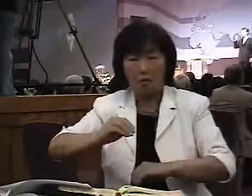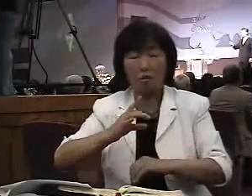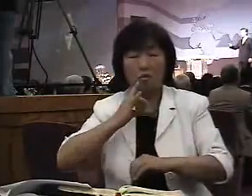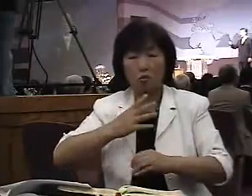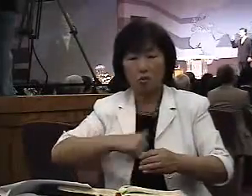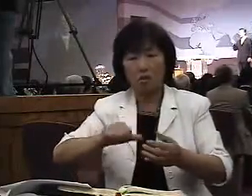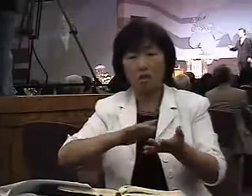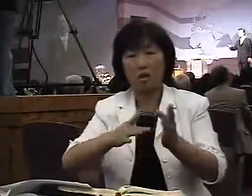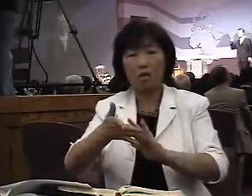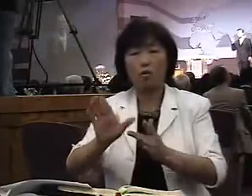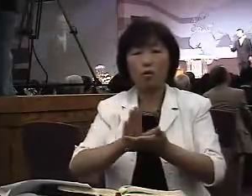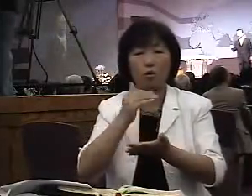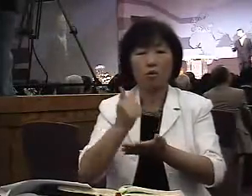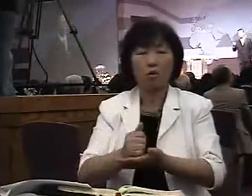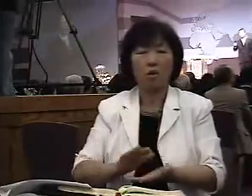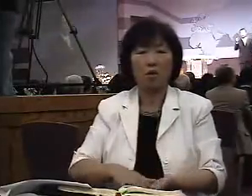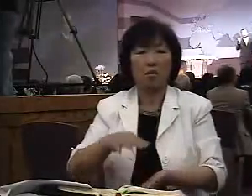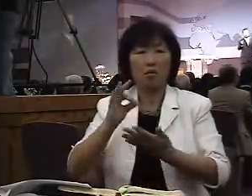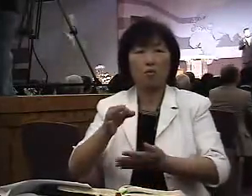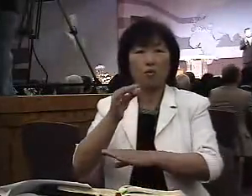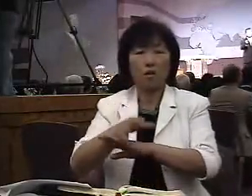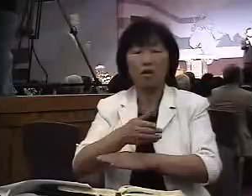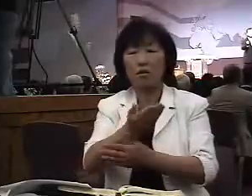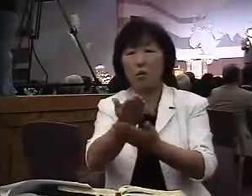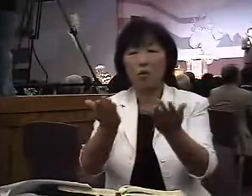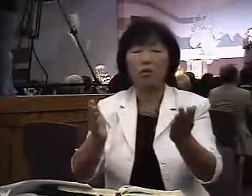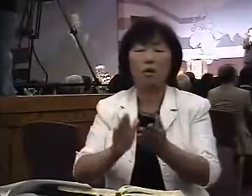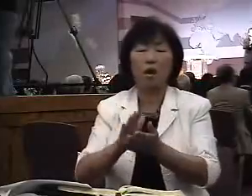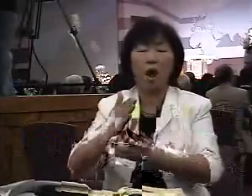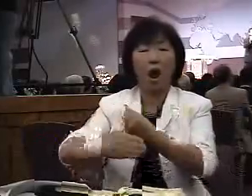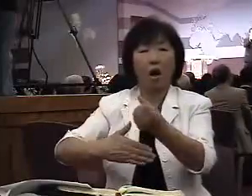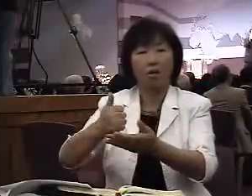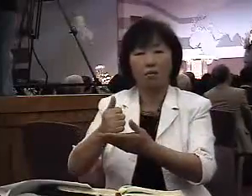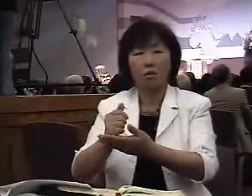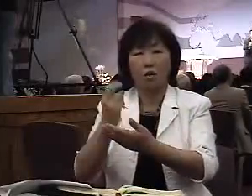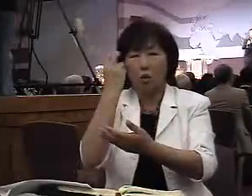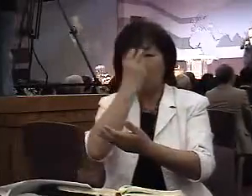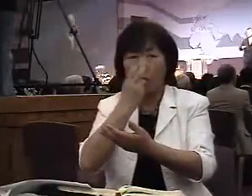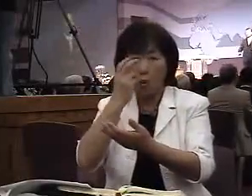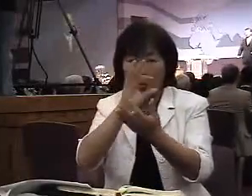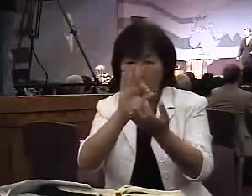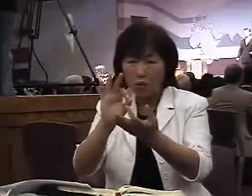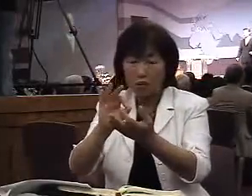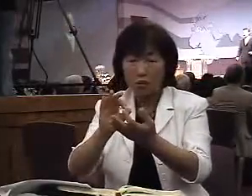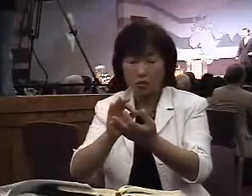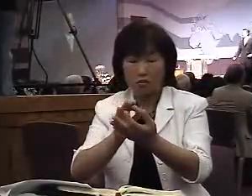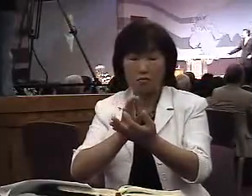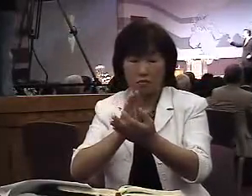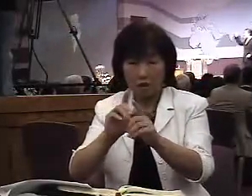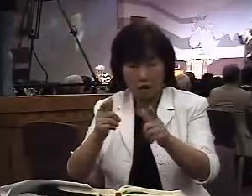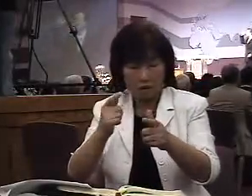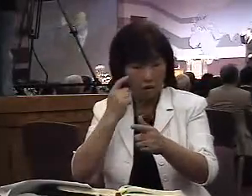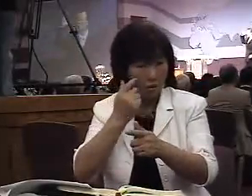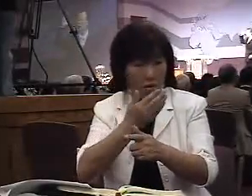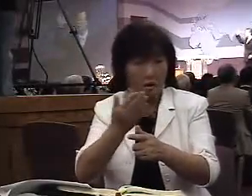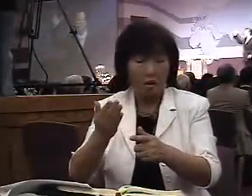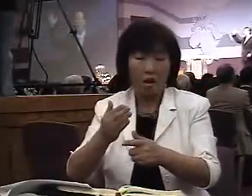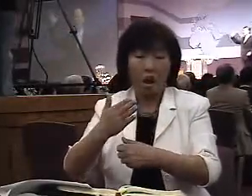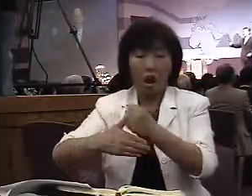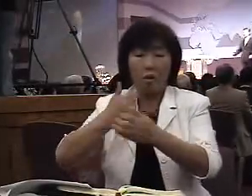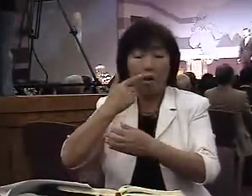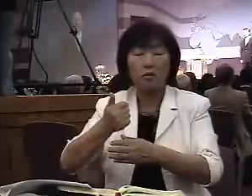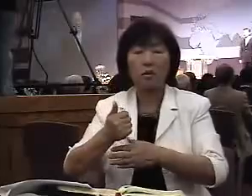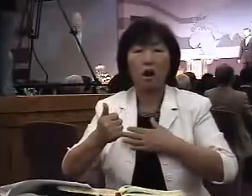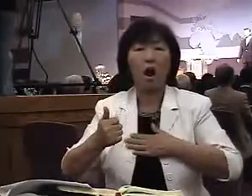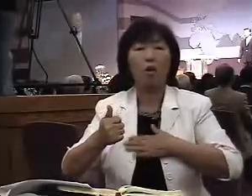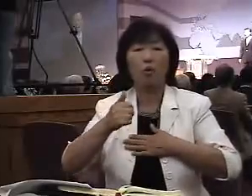예수 그리스도의 피의 값을 주고 산 너희들을 하나님께서 돌보지 아니하시겠느냐. 하나님을 아버지로 알고